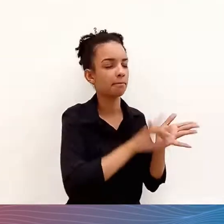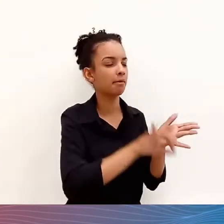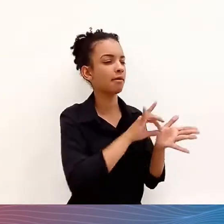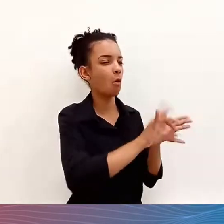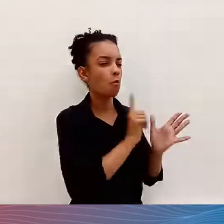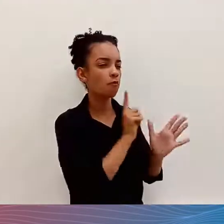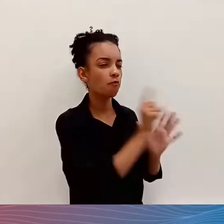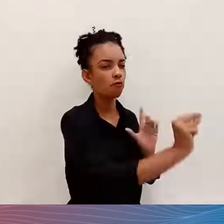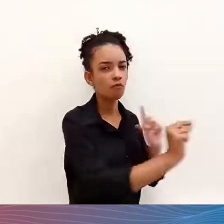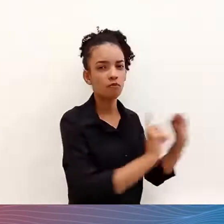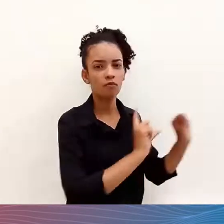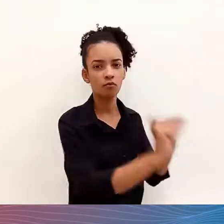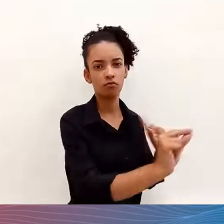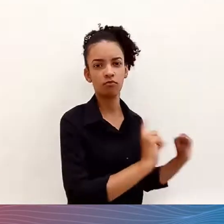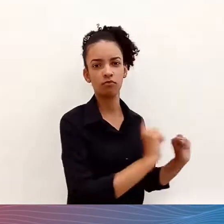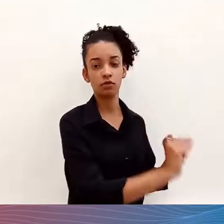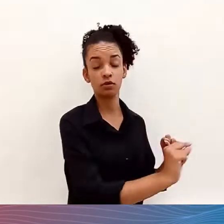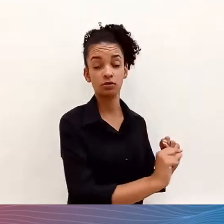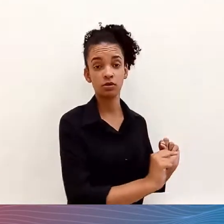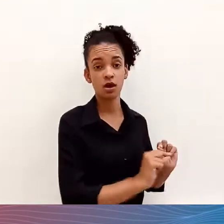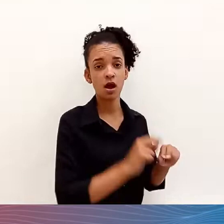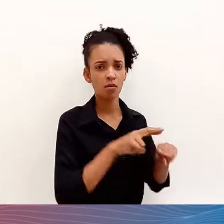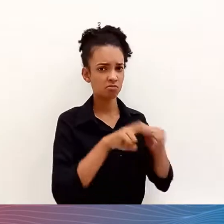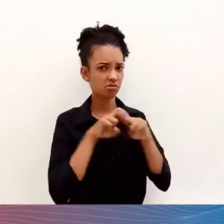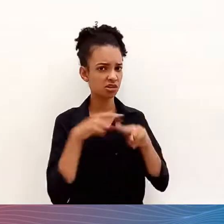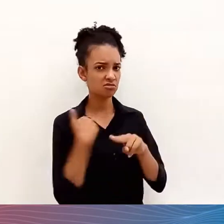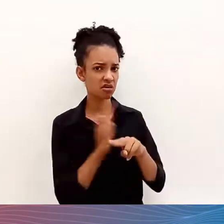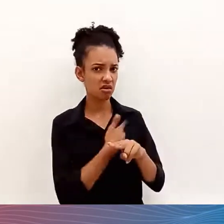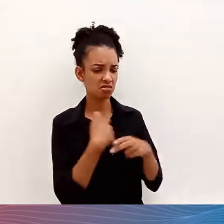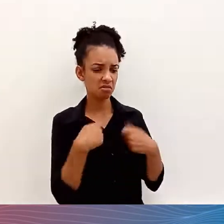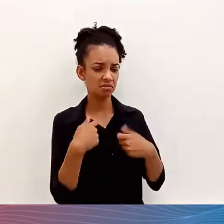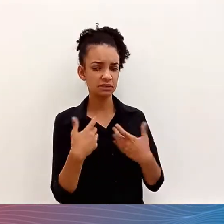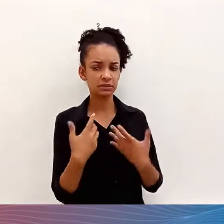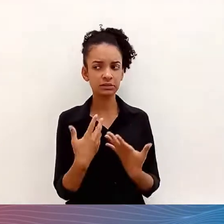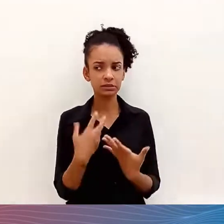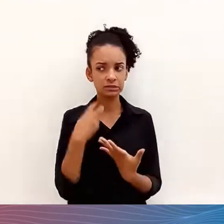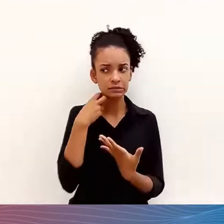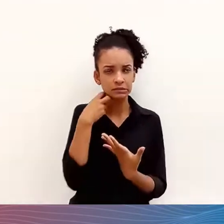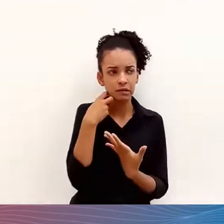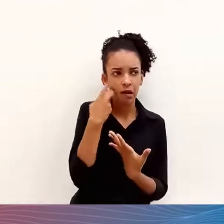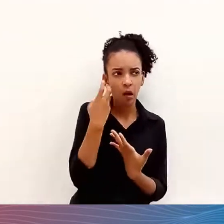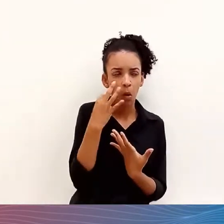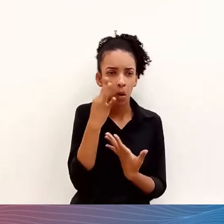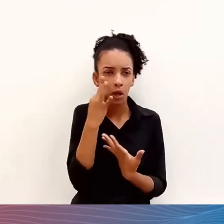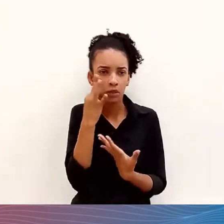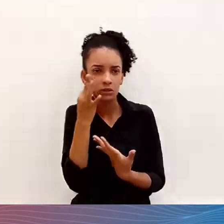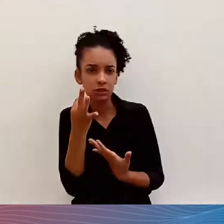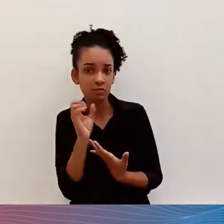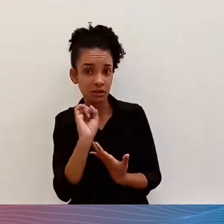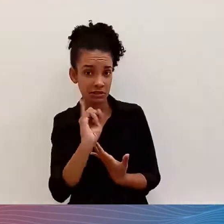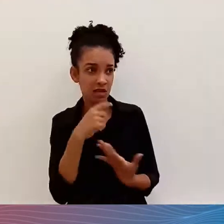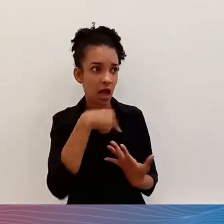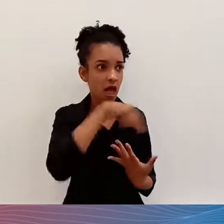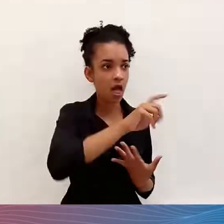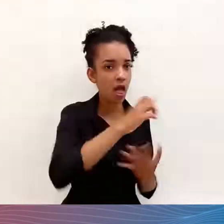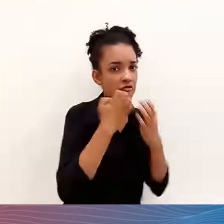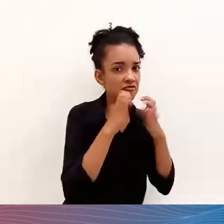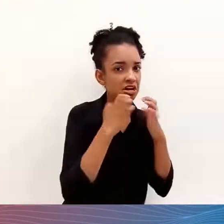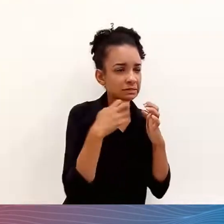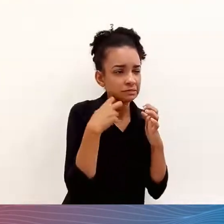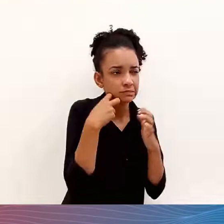precisamos ficar intimidados quando saímos para pregar o Evangelho, porque nós estamos saindo na procissão triunfante de Cristo.